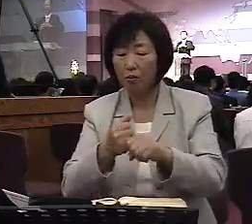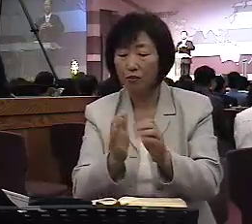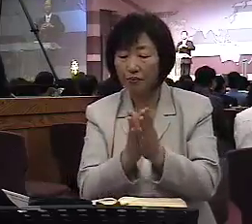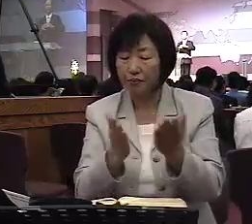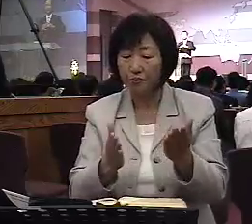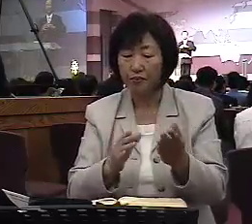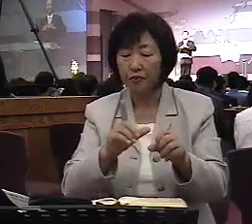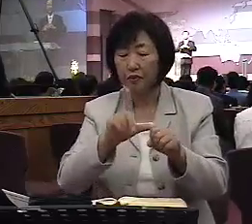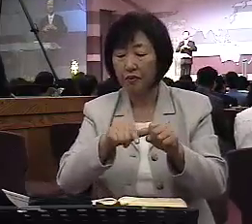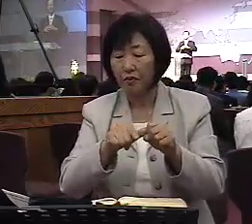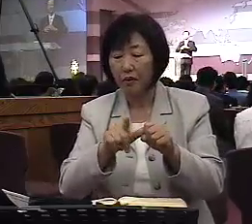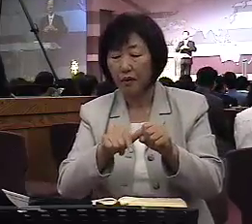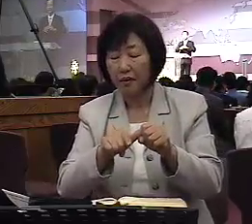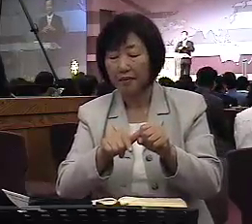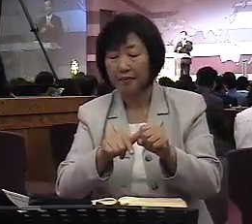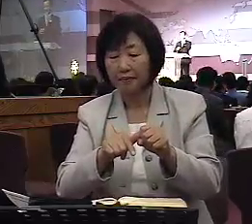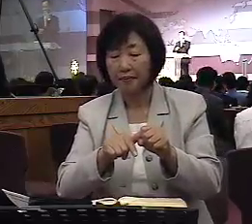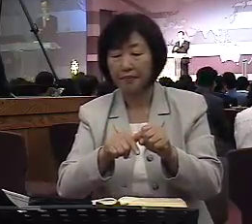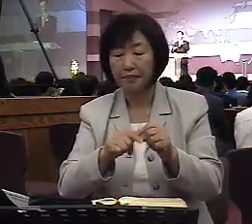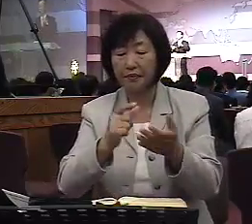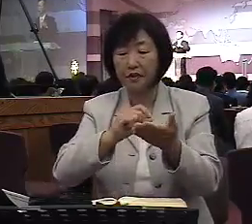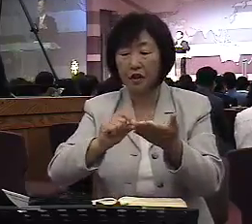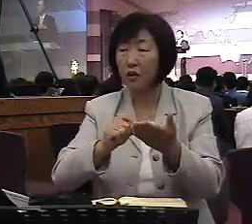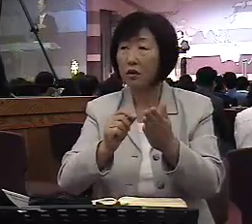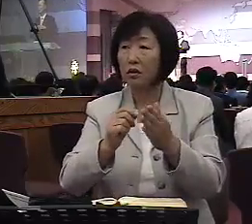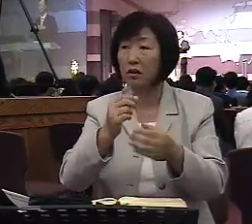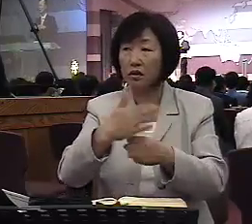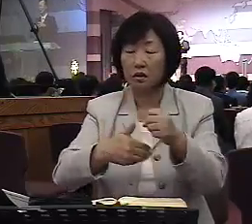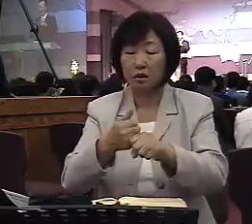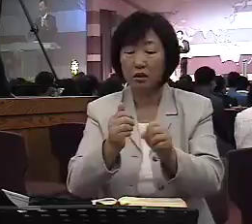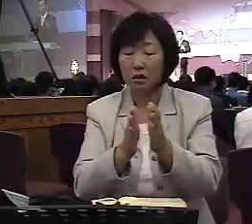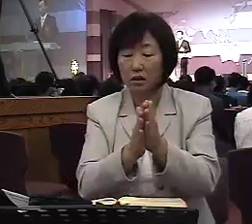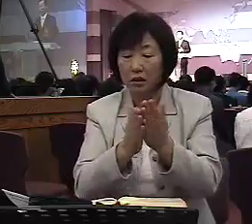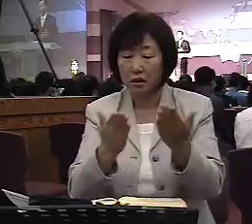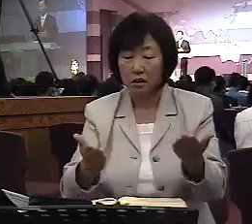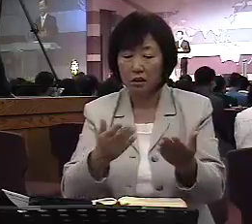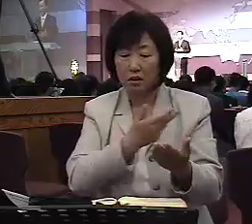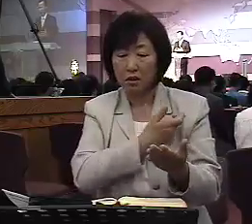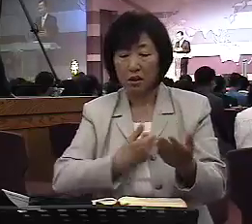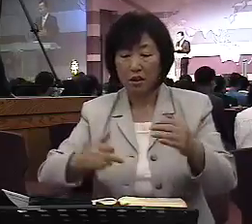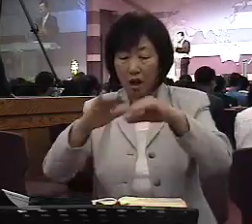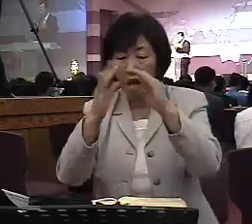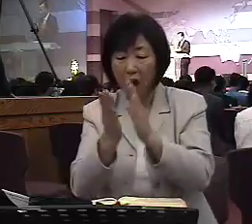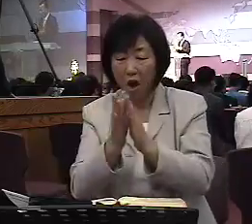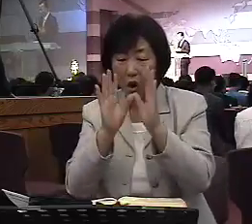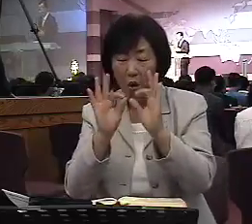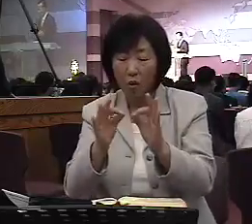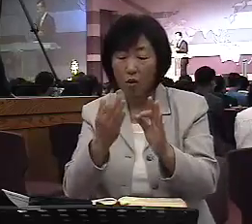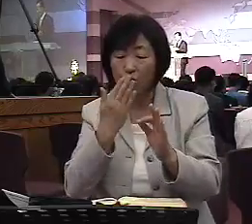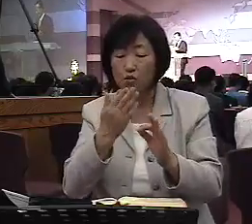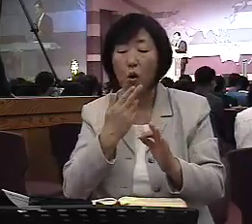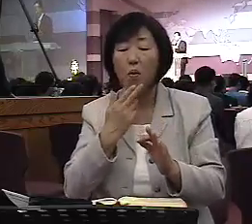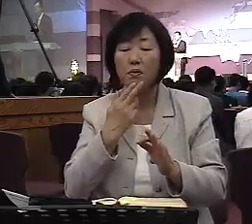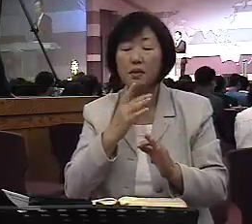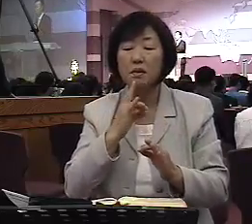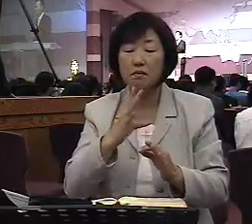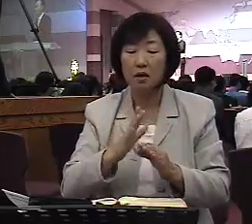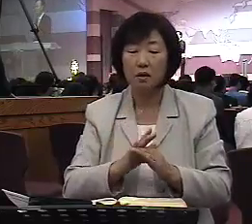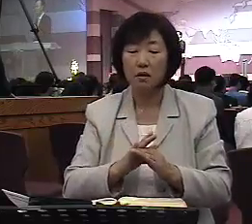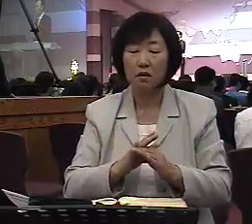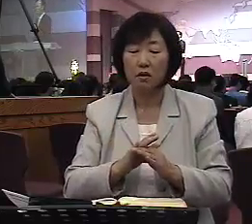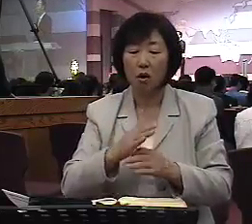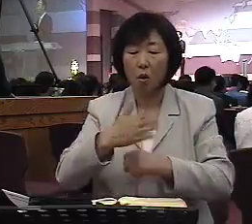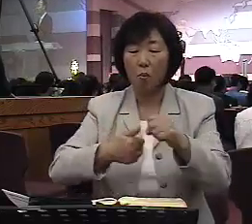그 서신서에서 보여주시는 제자 삼으라고 보여주시는 말씀을 다 볼 수는 없지만 오늘 본문을 우리가 주목하고